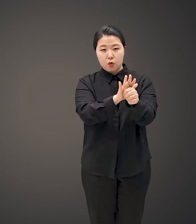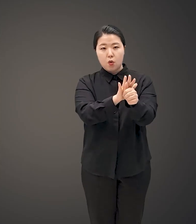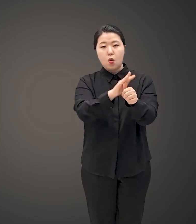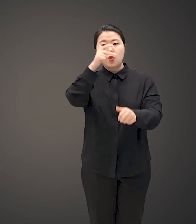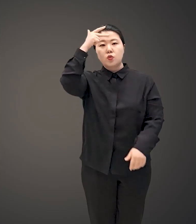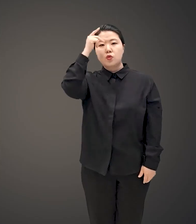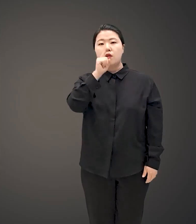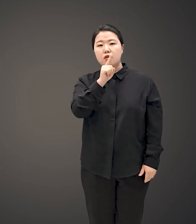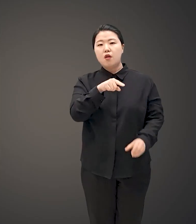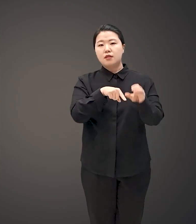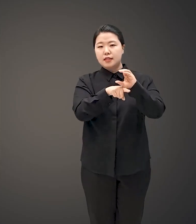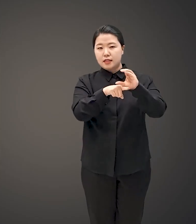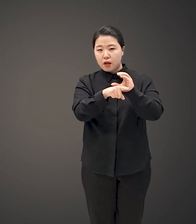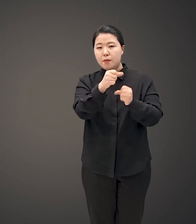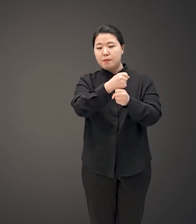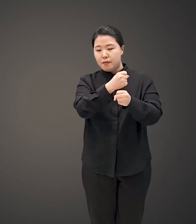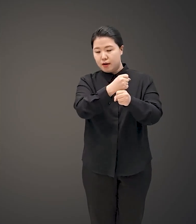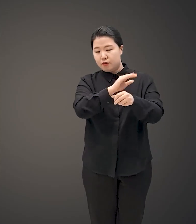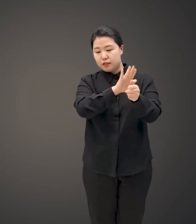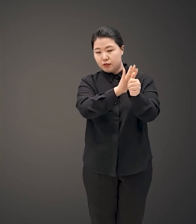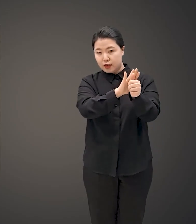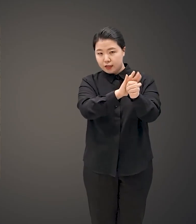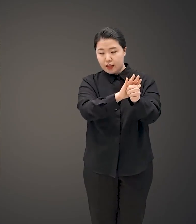편찬을 지원했다가 옥고를 치르다.